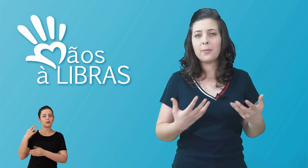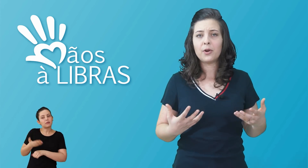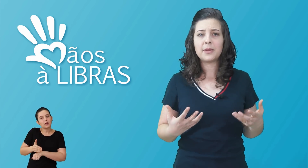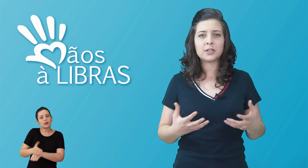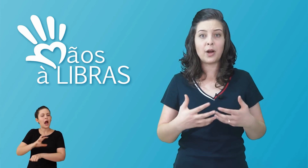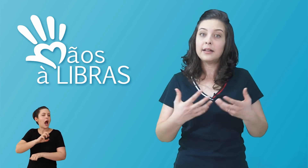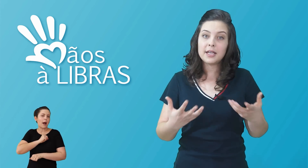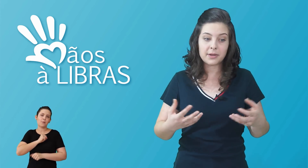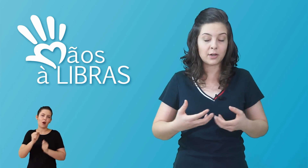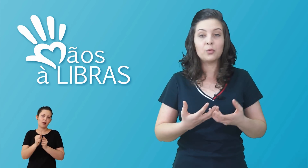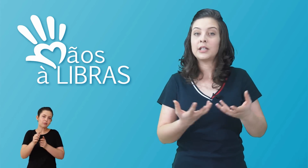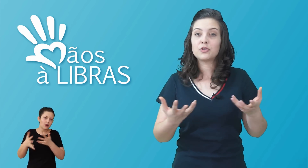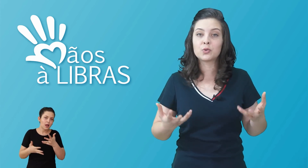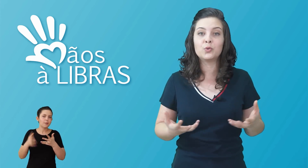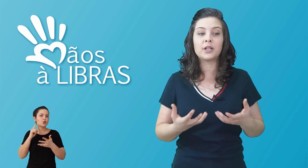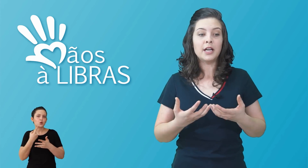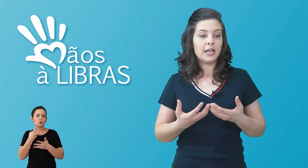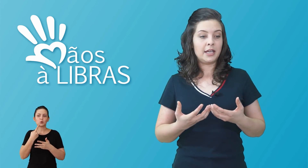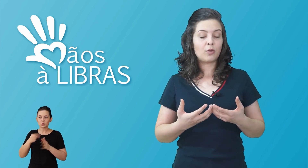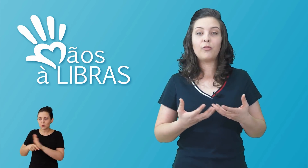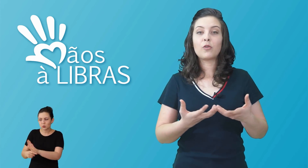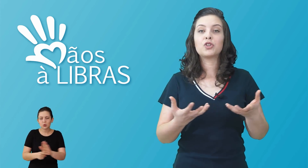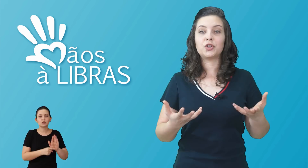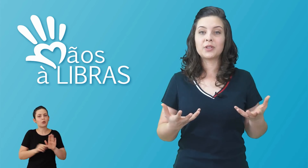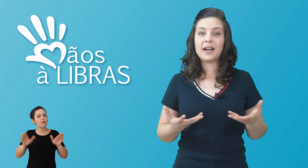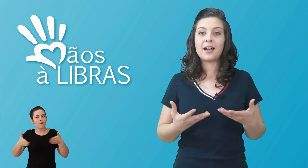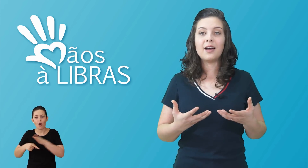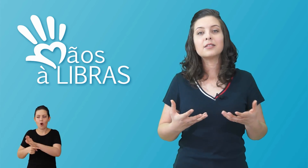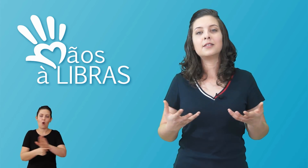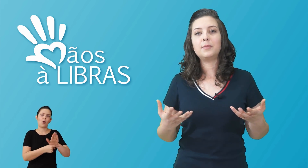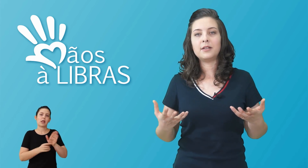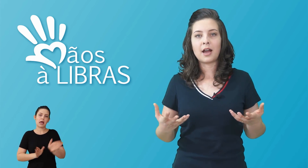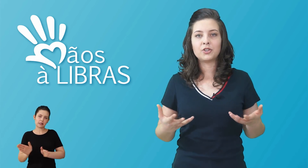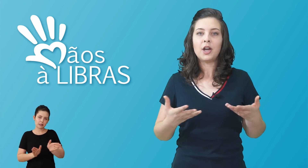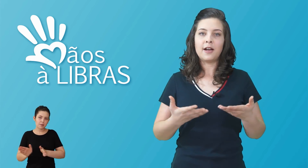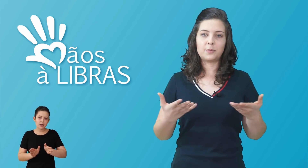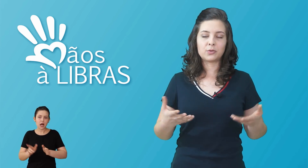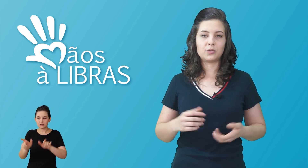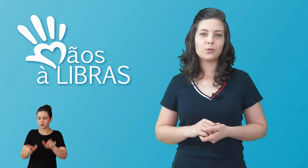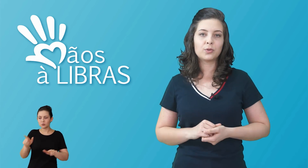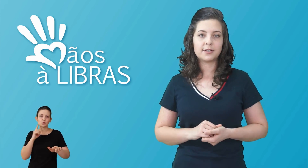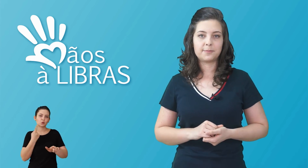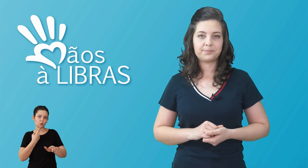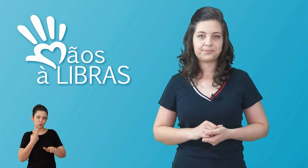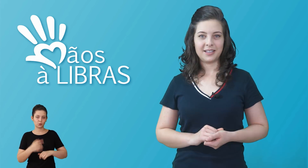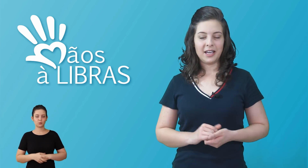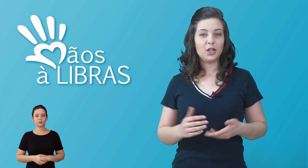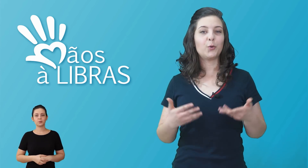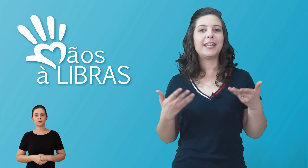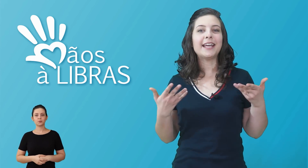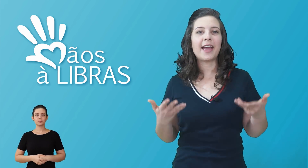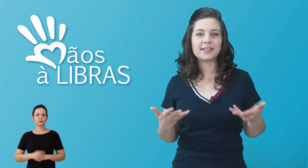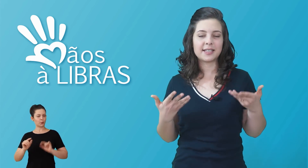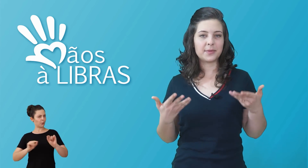por amor mesmo a Libras, a comunidade surda, com foco de ajudar na acessibilidade às pessoas surdas.